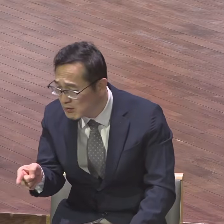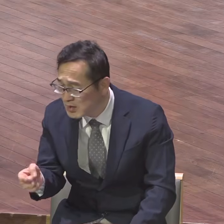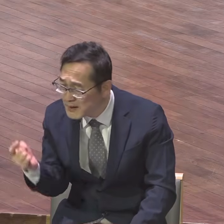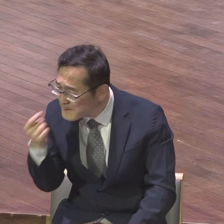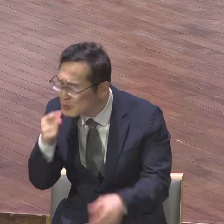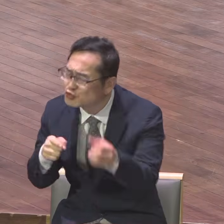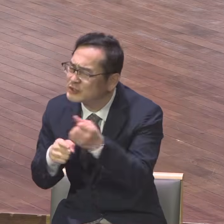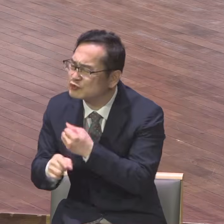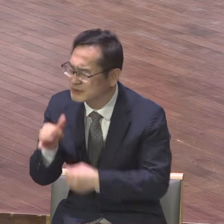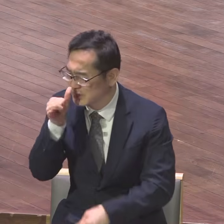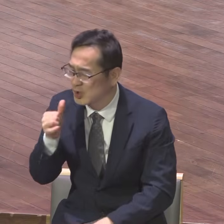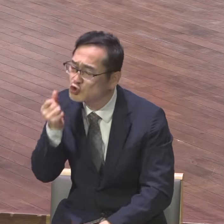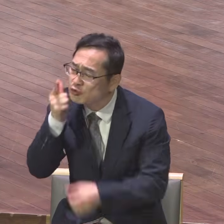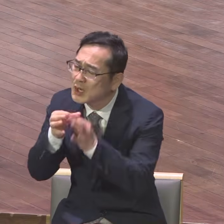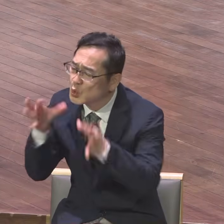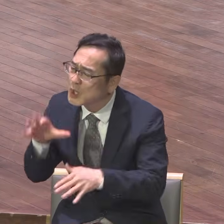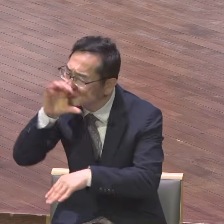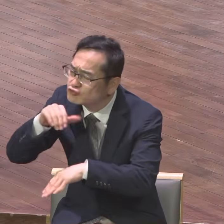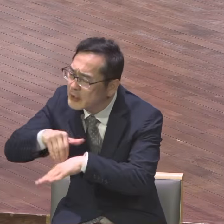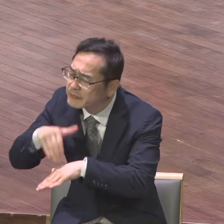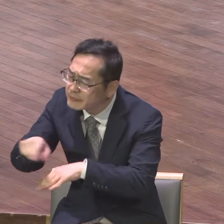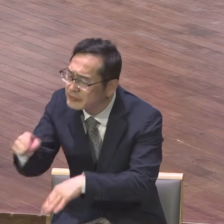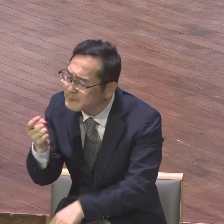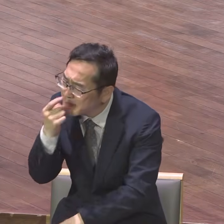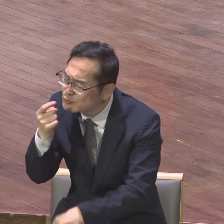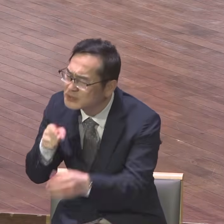너를 6개월 동안 보내서 너 혼자